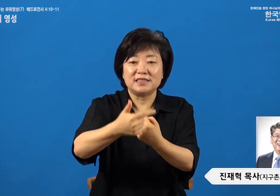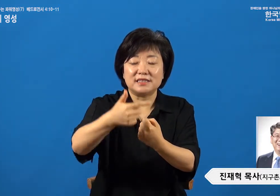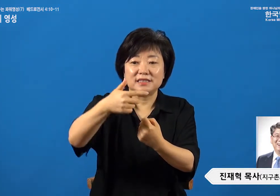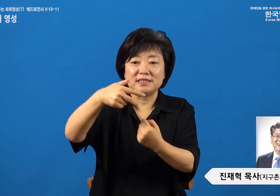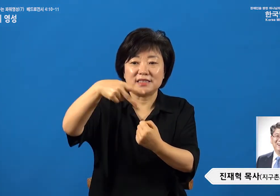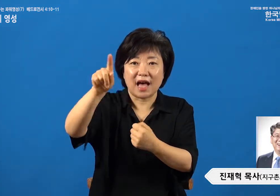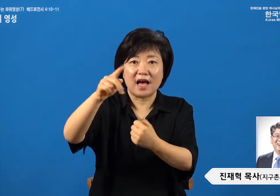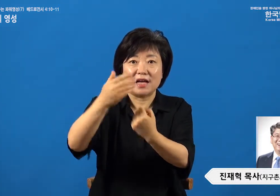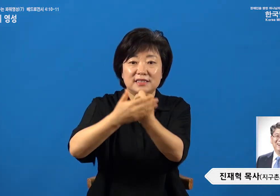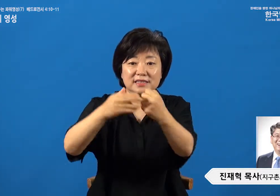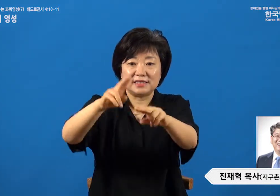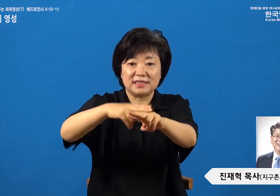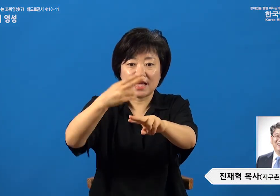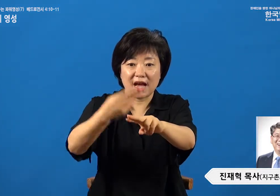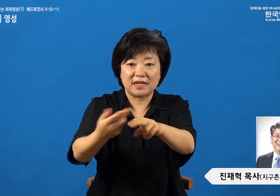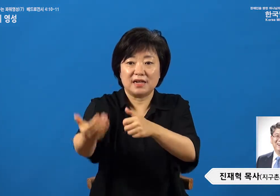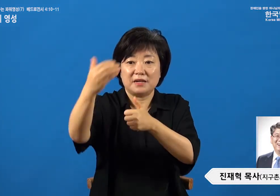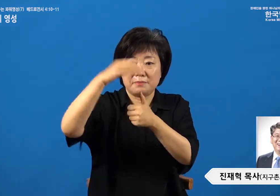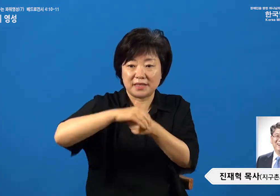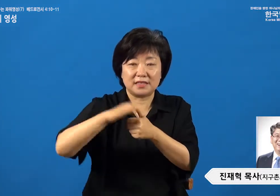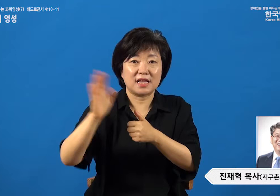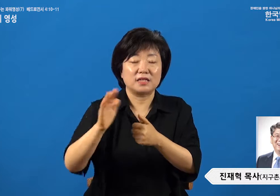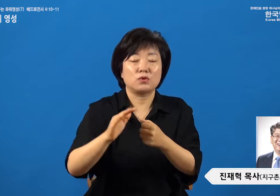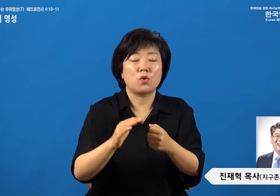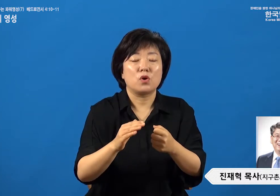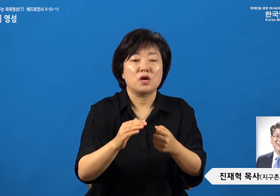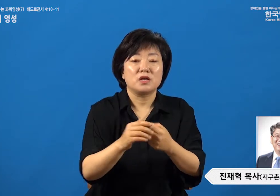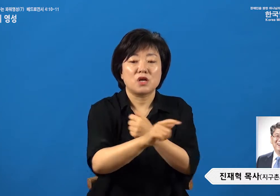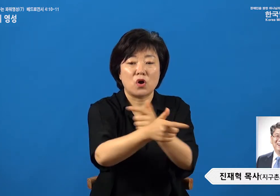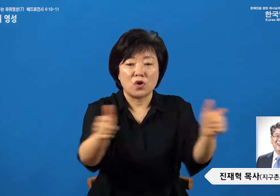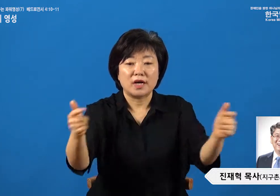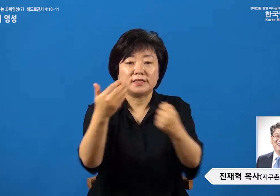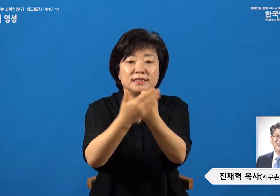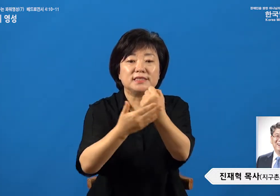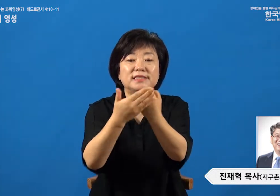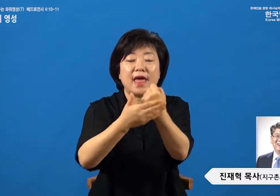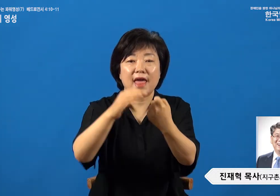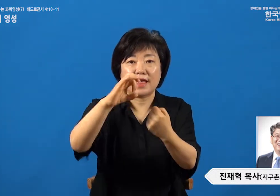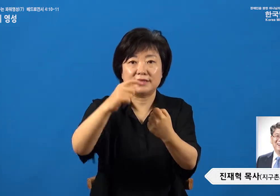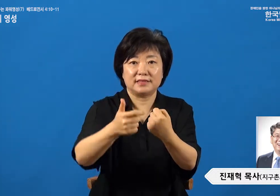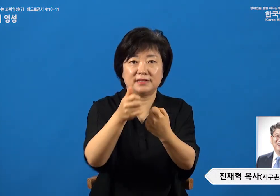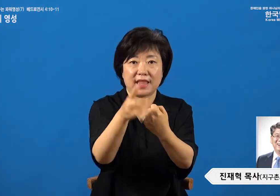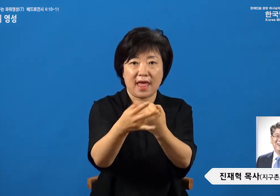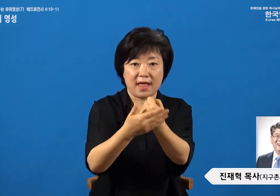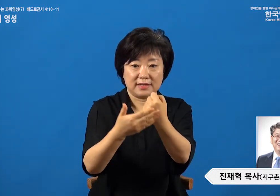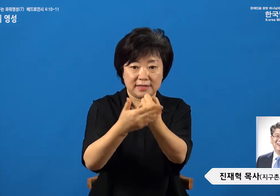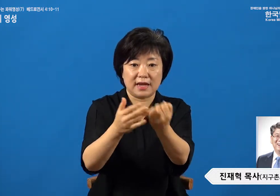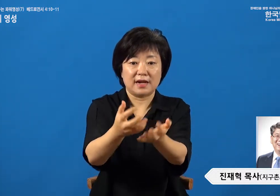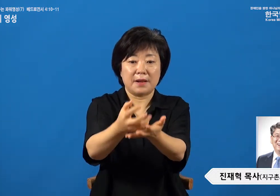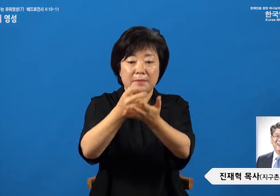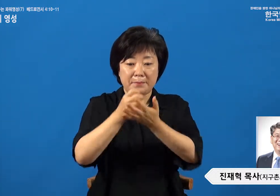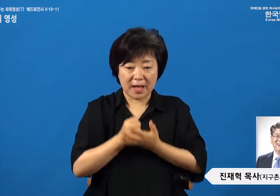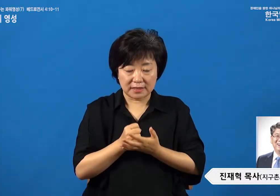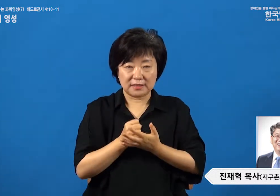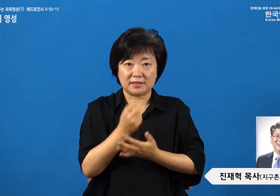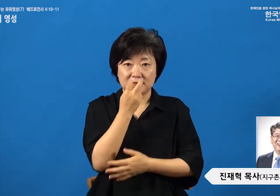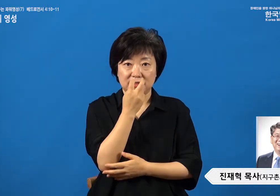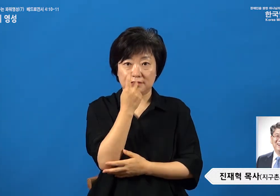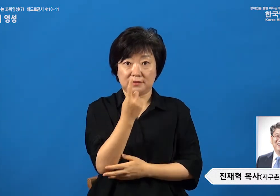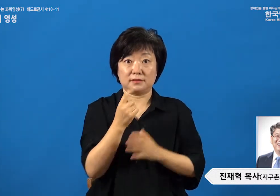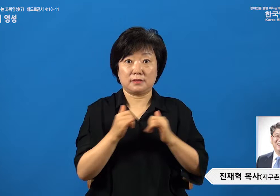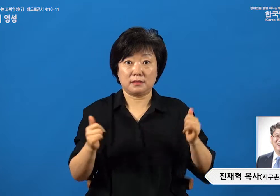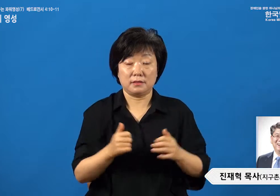맡은 선한 청지기다라고 성경은 말씀하고 있습니다. 그래서 이 은사란